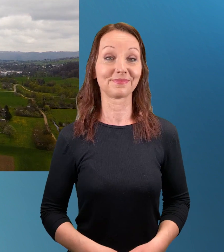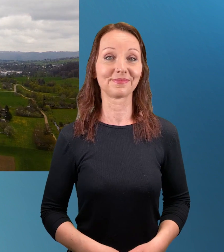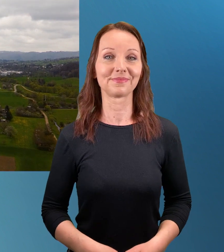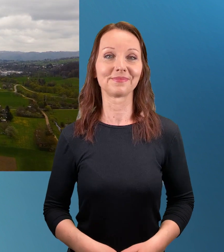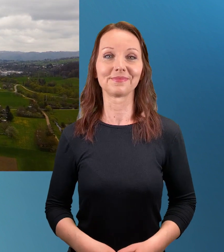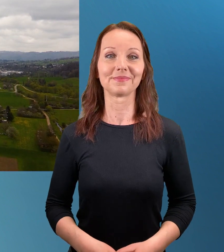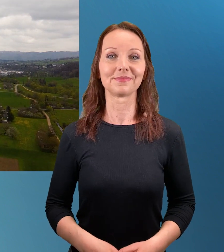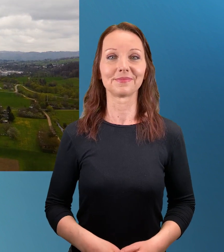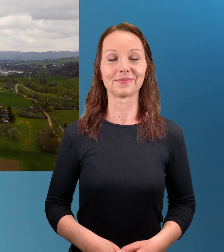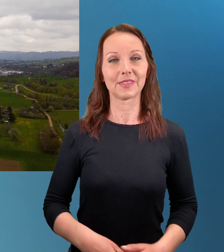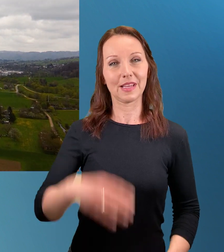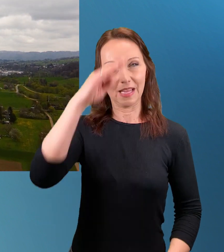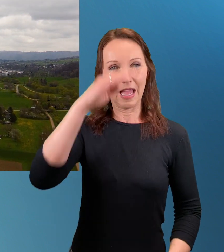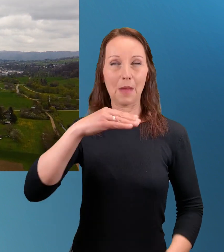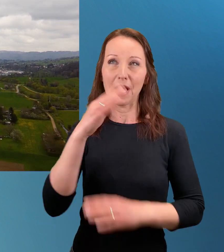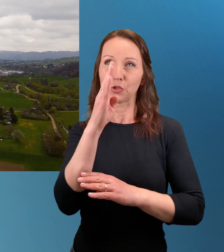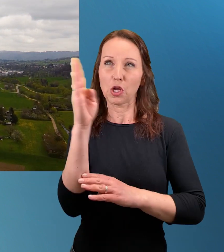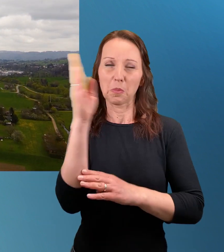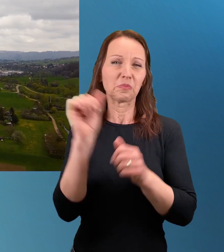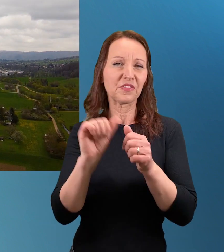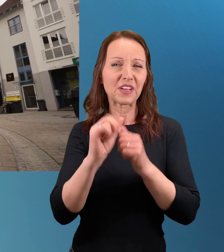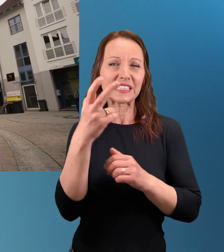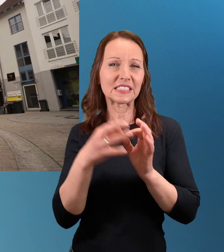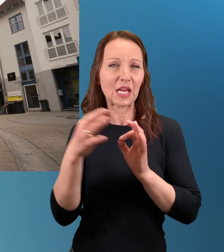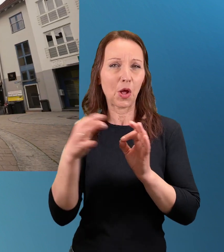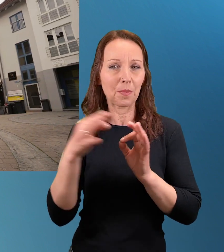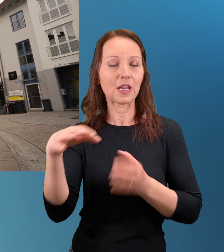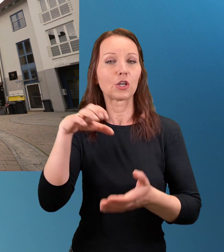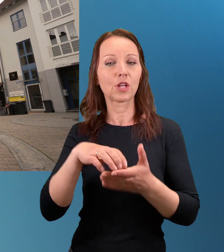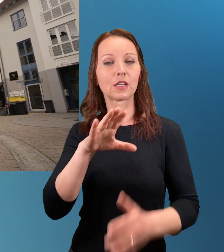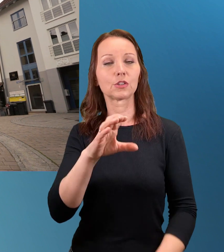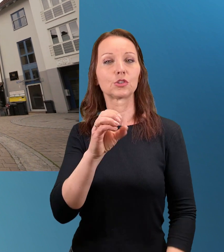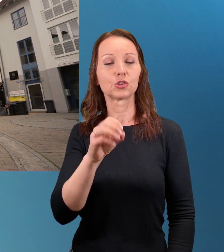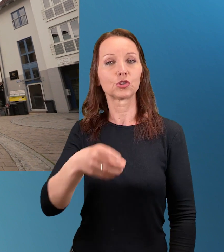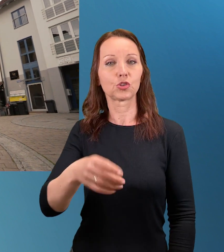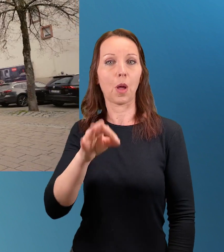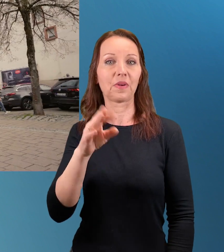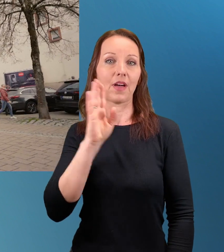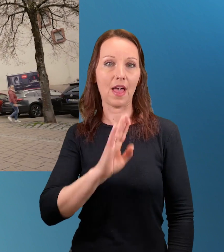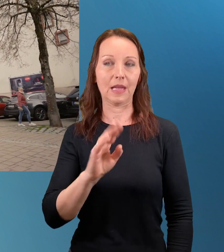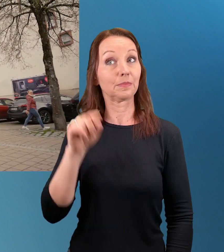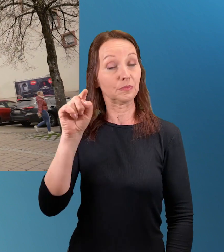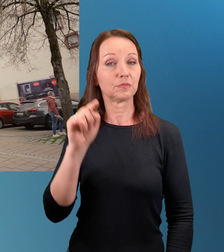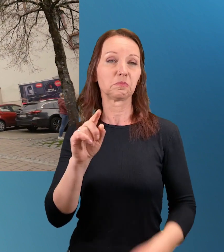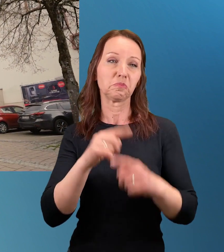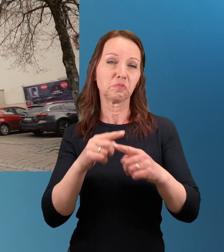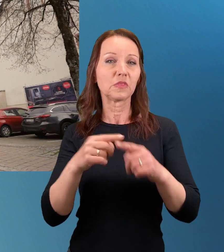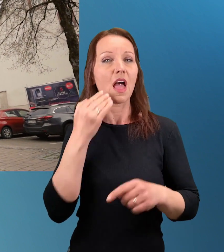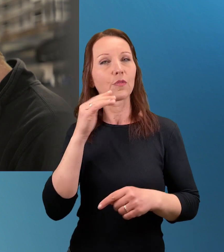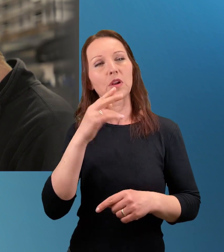Keine 30 Kilometer nordöstlich von Basel befindet sich die Stadt Schopfheim. Rund 20.000 Menschen leben hier.